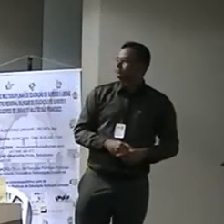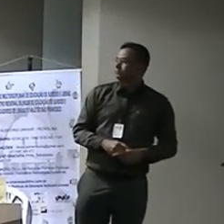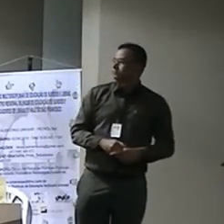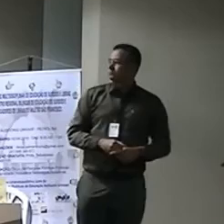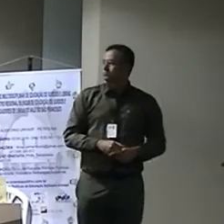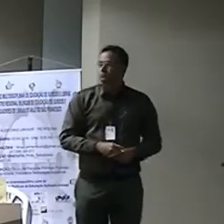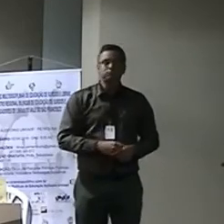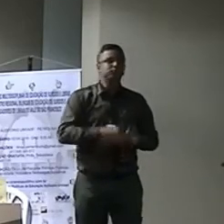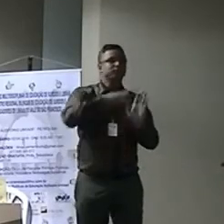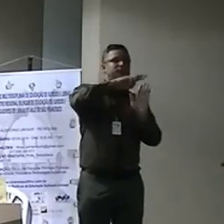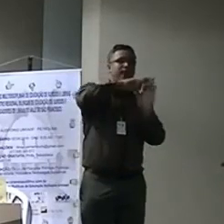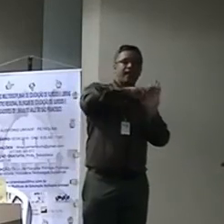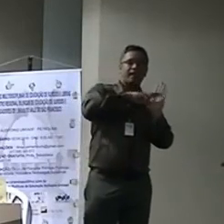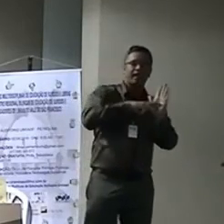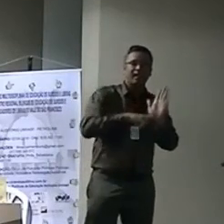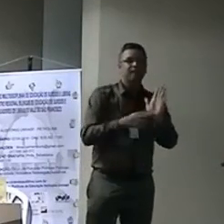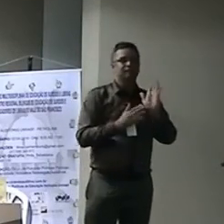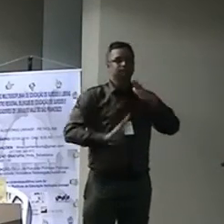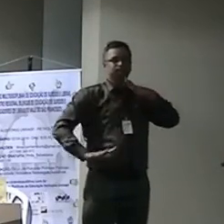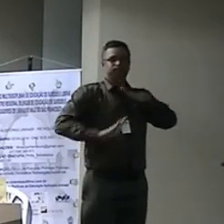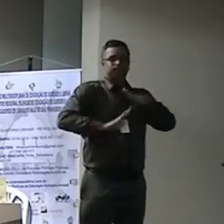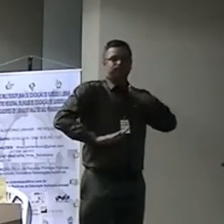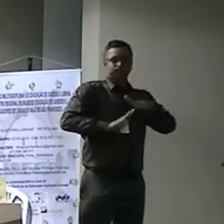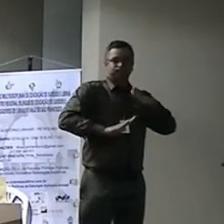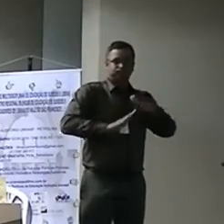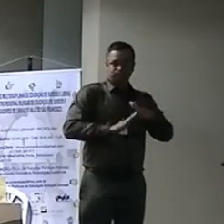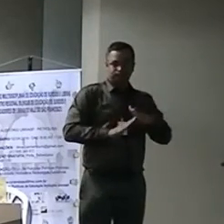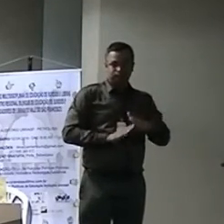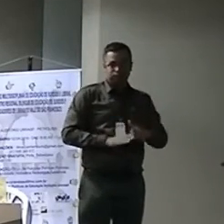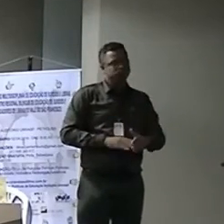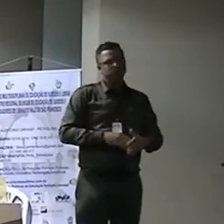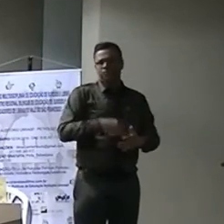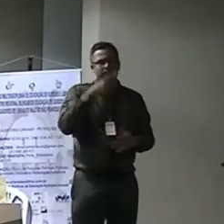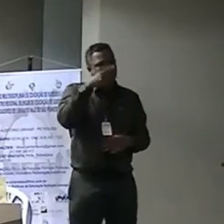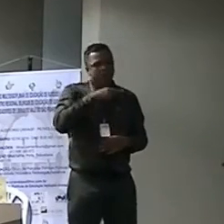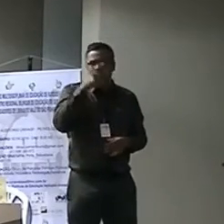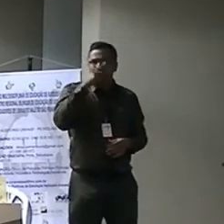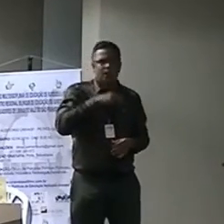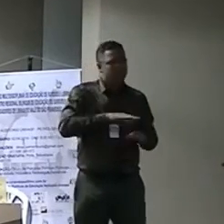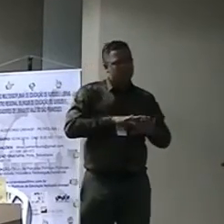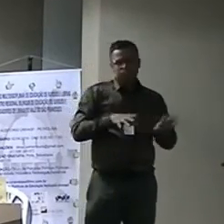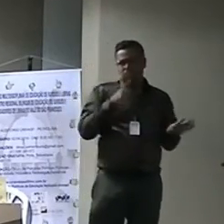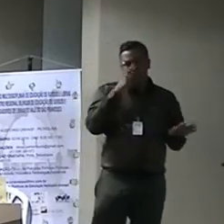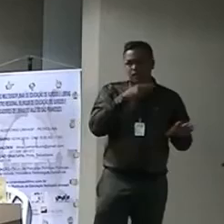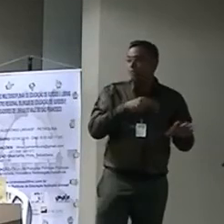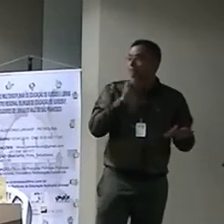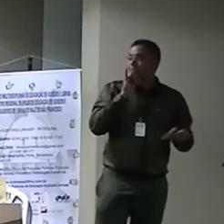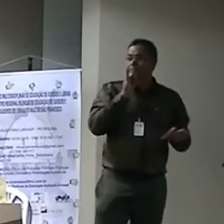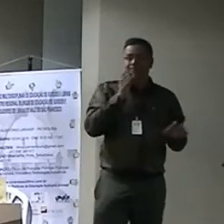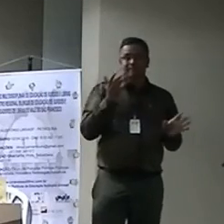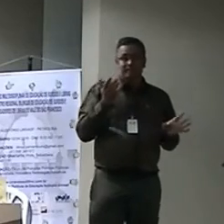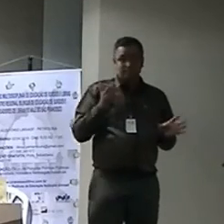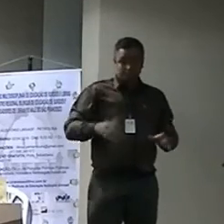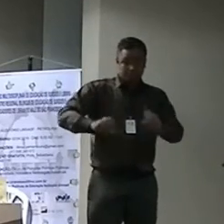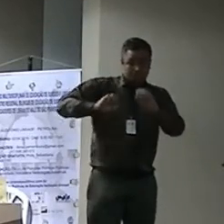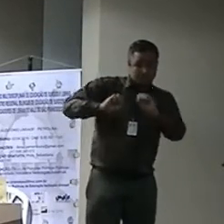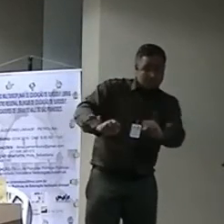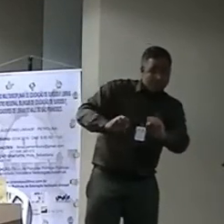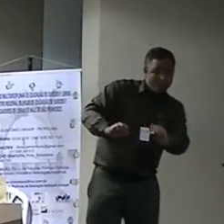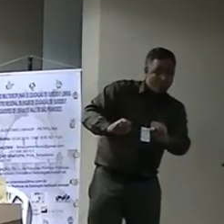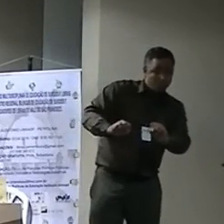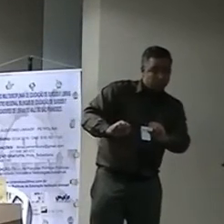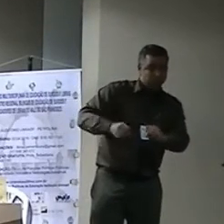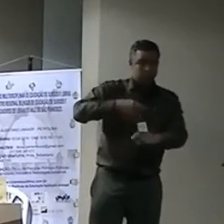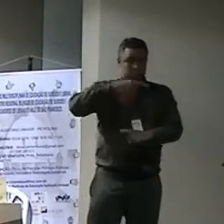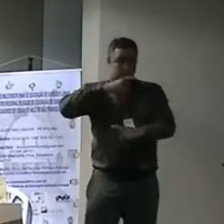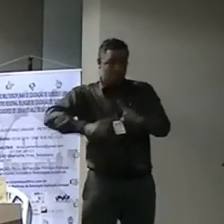Regras e limites, igualzinho. Igualzinho, o princípio é o mesmo. Se pode, se deve, tem